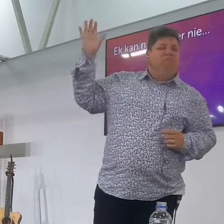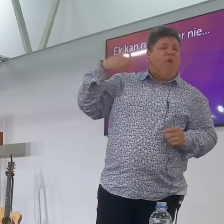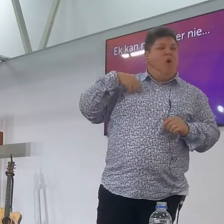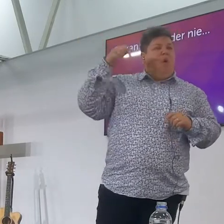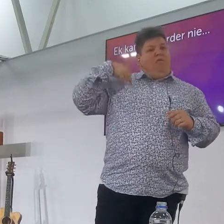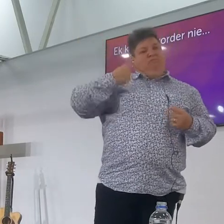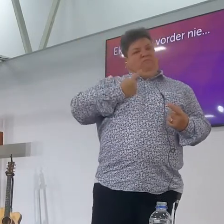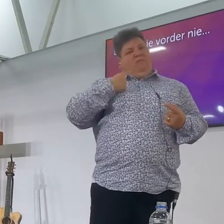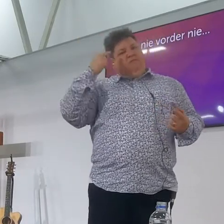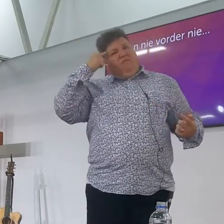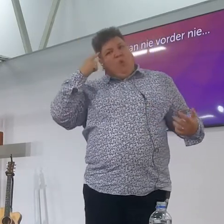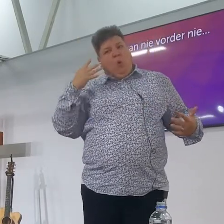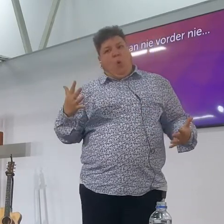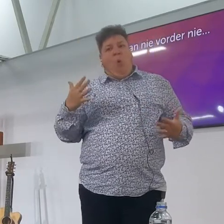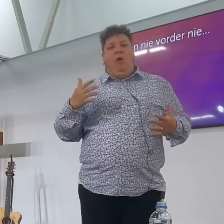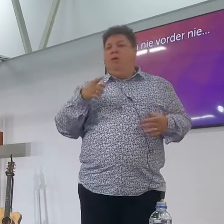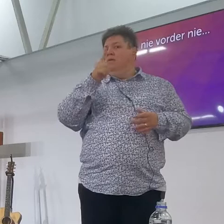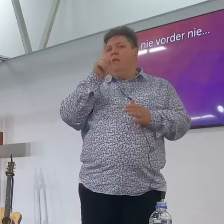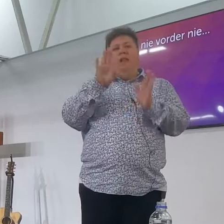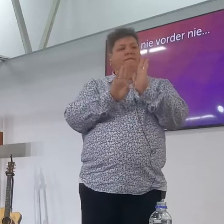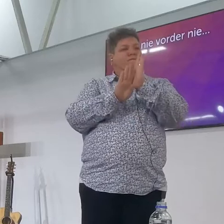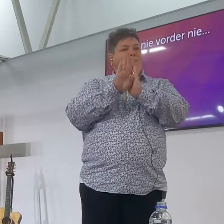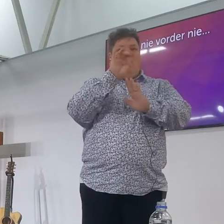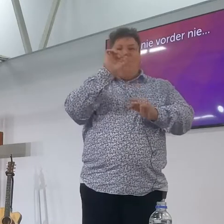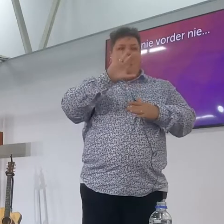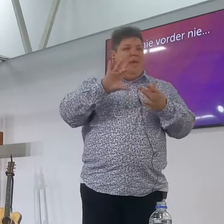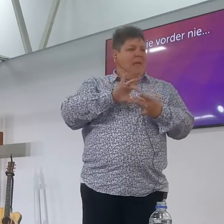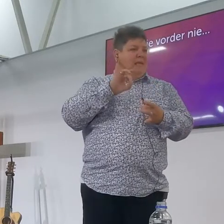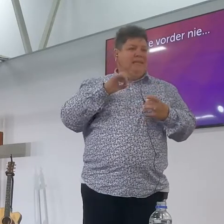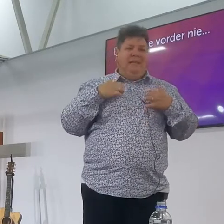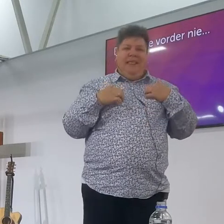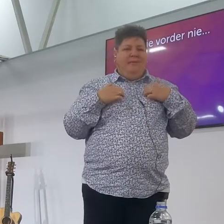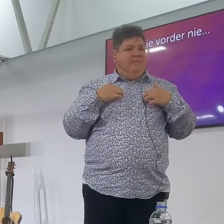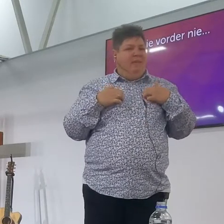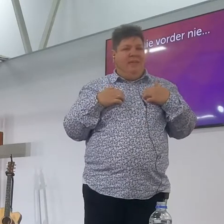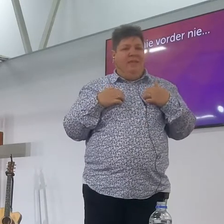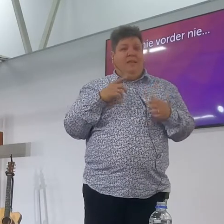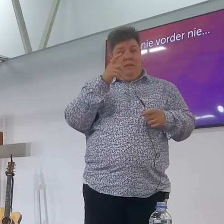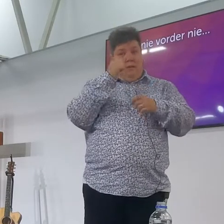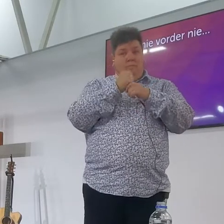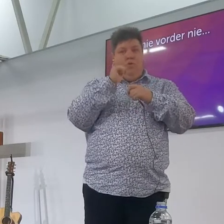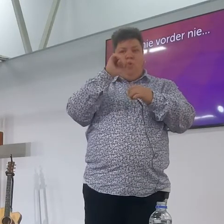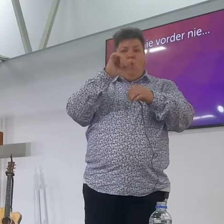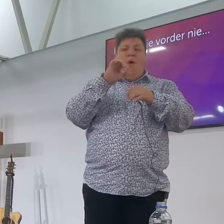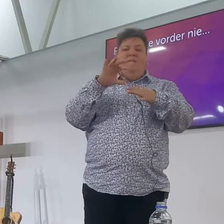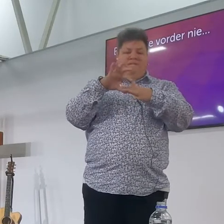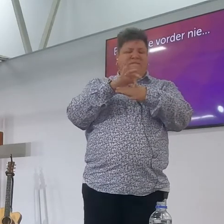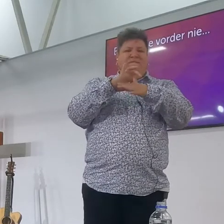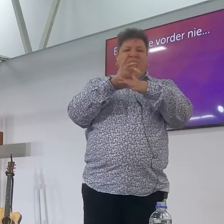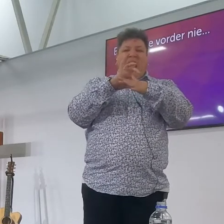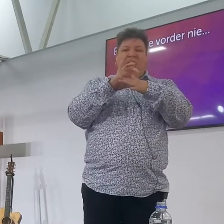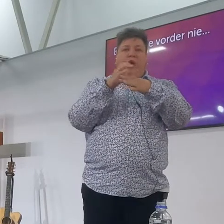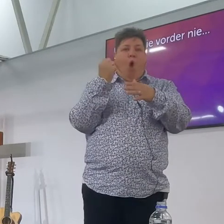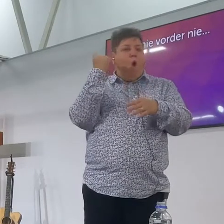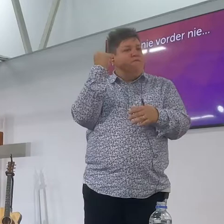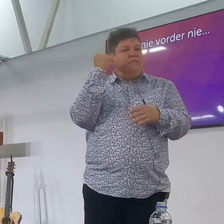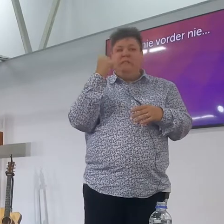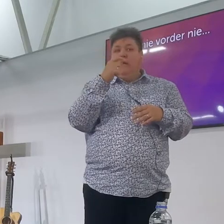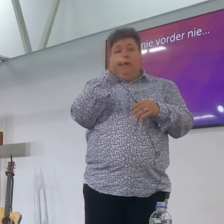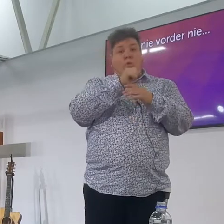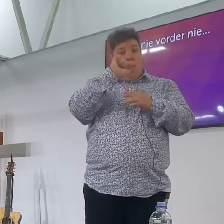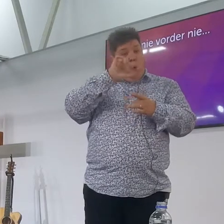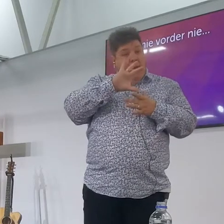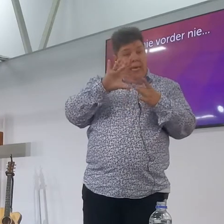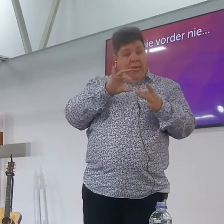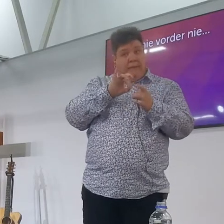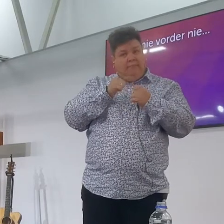nie vorder in my geestelike lewe, as ek bly vashou in my sondigheid, as ek bly vashou in my vlees, die dinge wat ek dink is vir my belangrik, en die goed wat ek nou